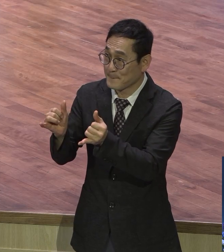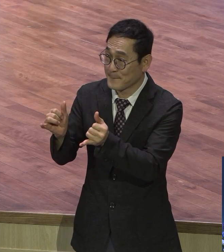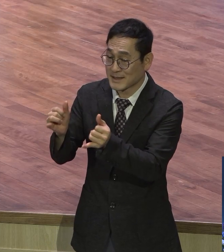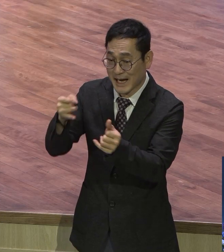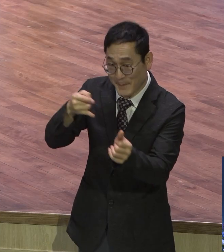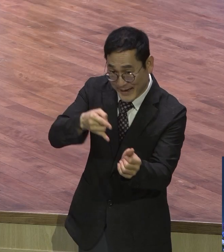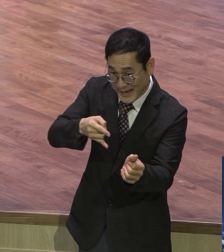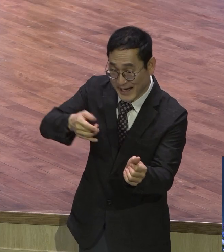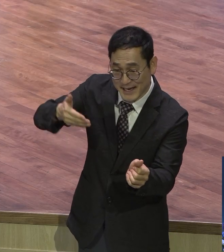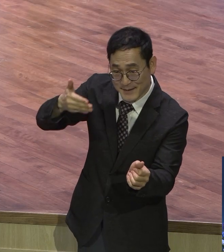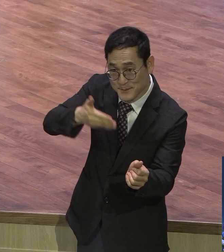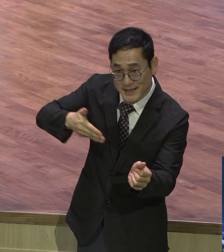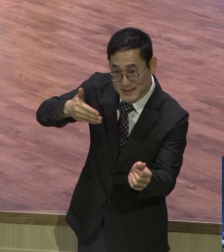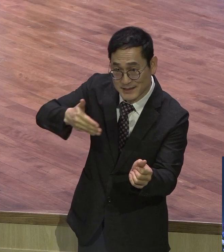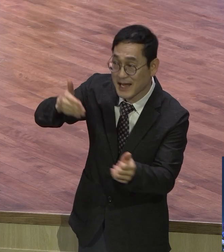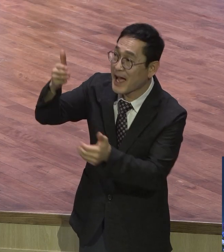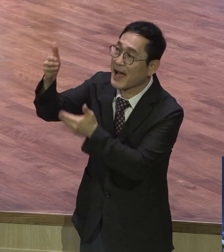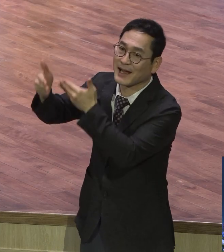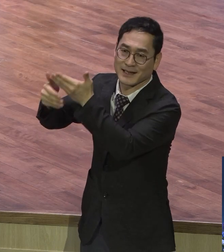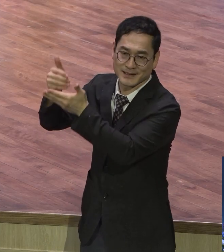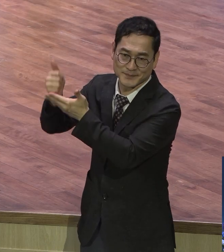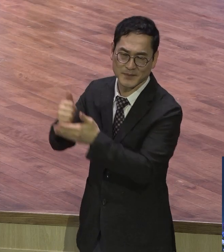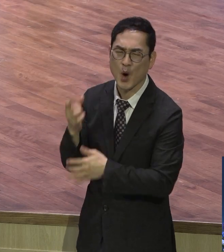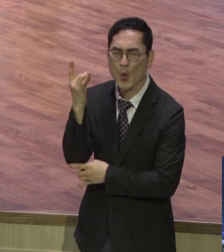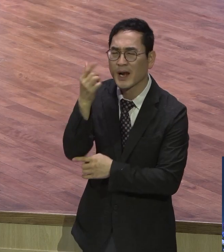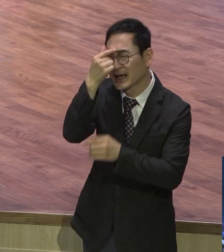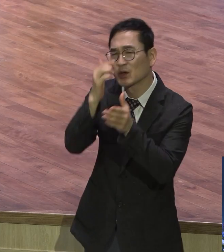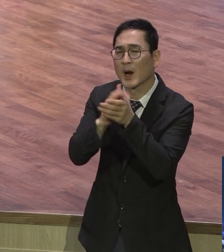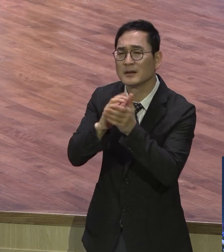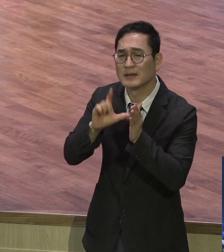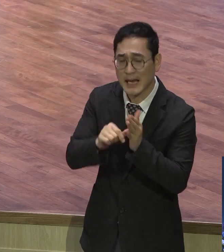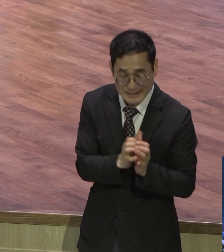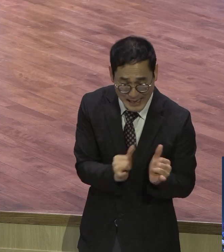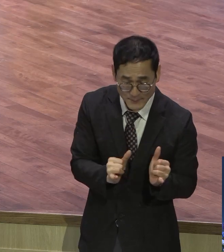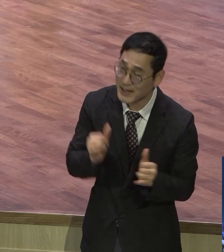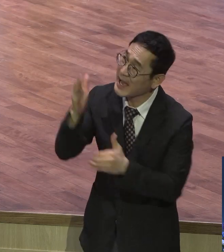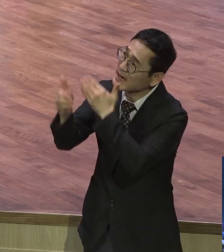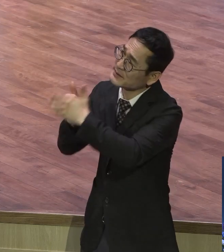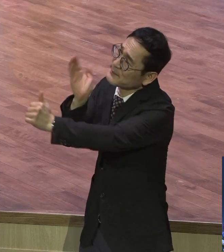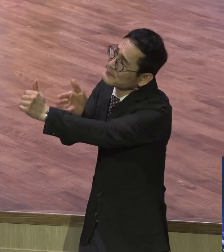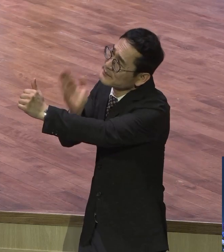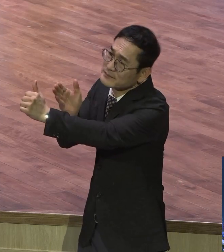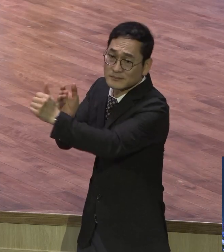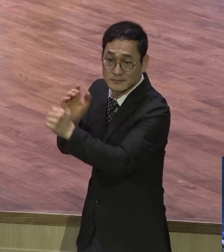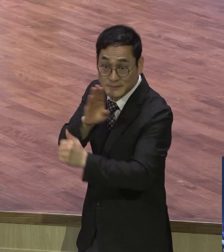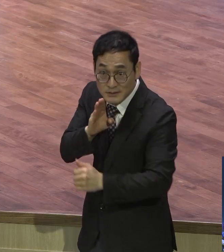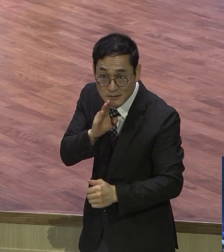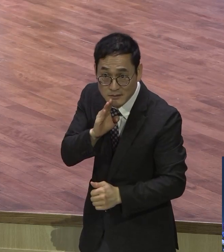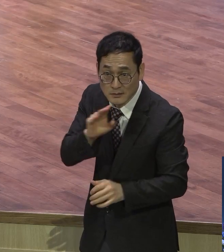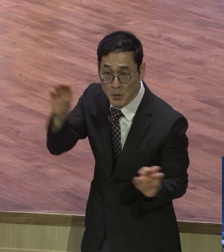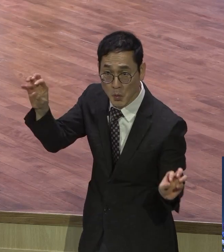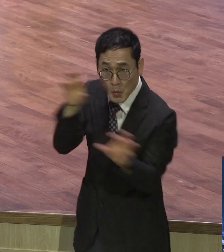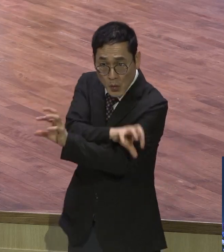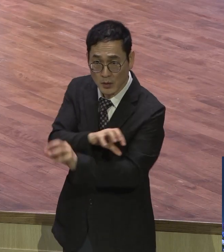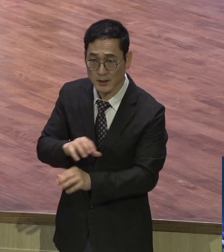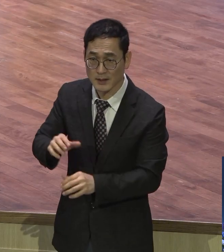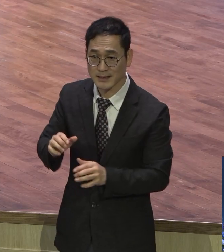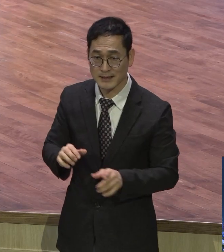사람에게 비는 하나님 원래 기도는 인간이 하나님께 드려야 되는데 이 책 제목이 뭐냐